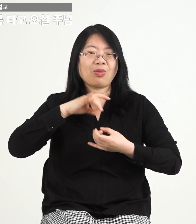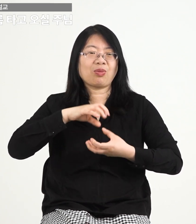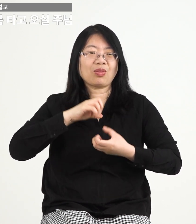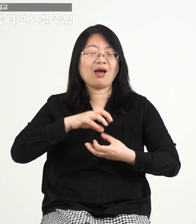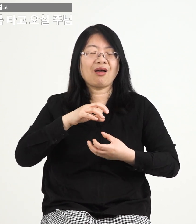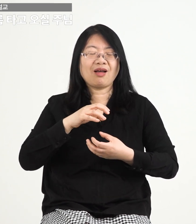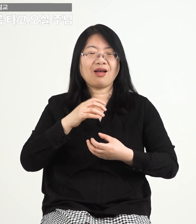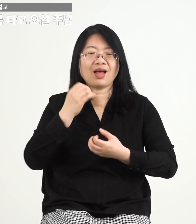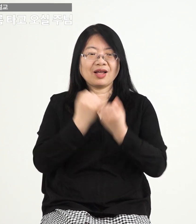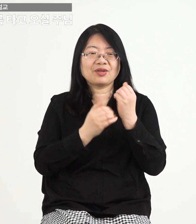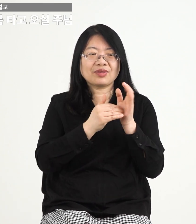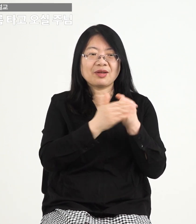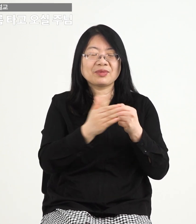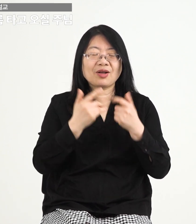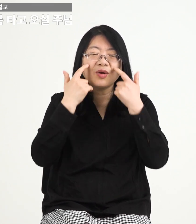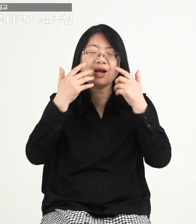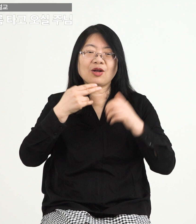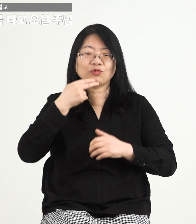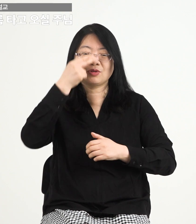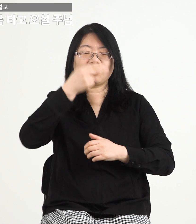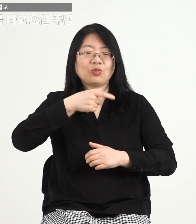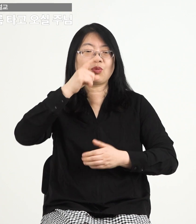술 먹어서는 안 됩니다.